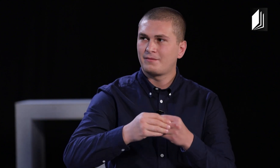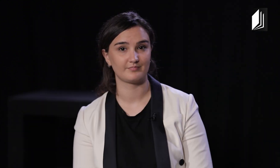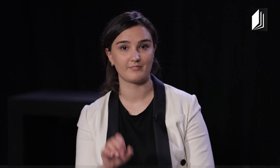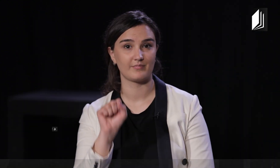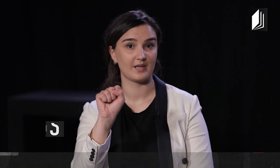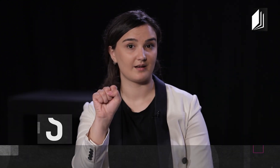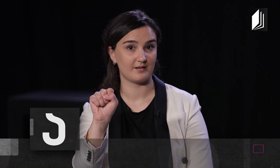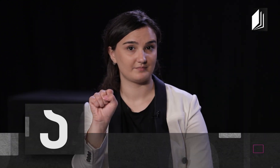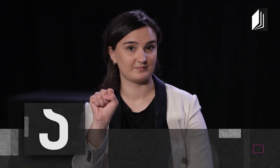A